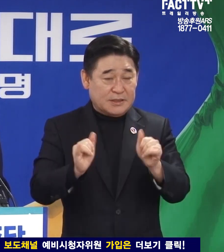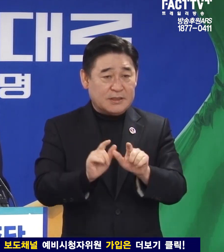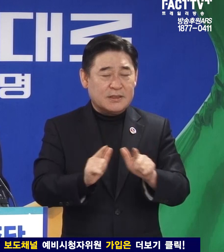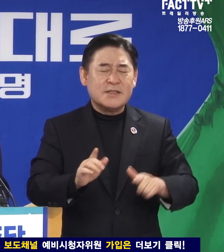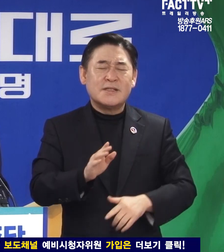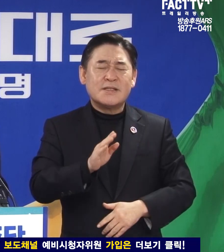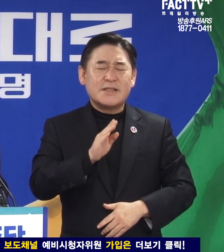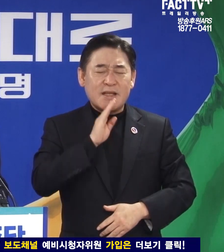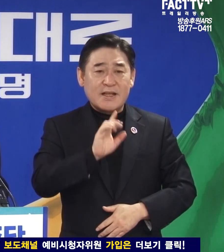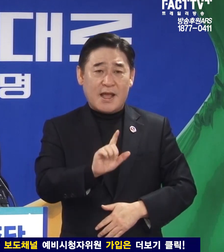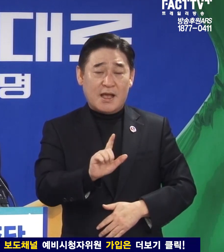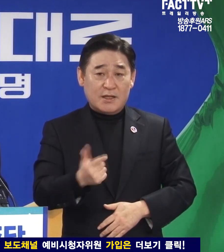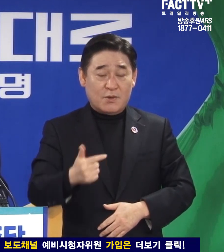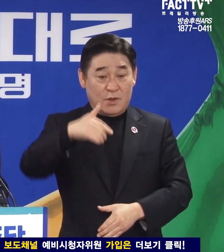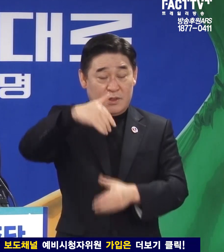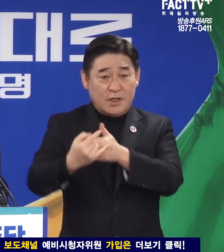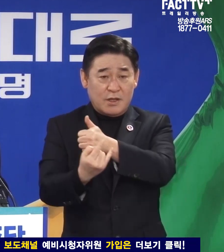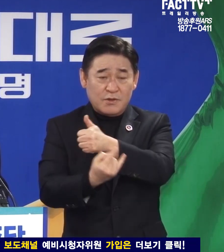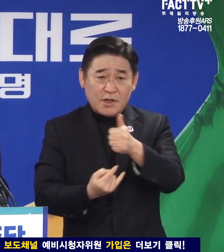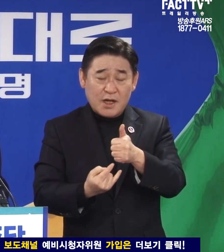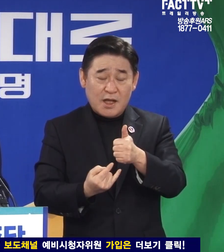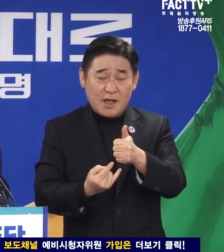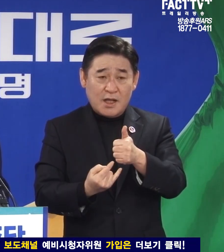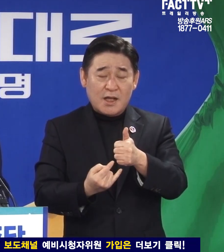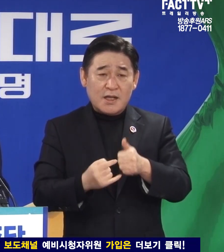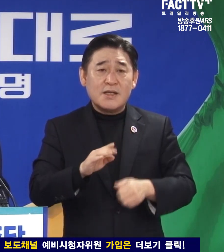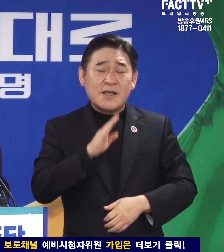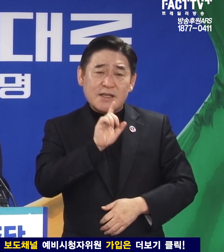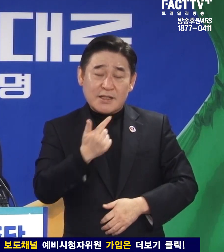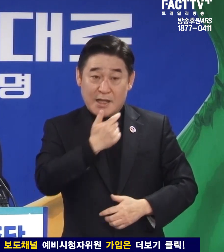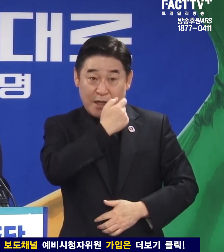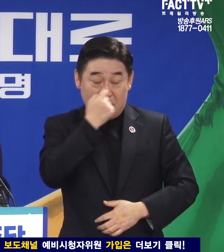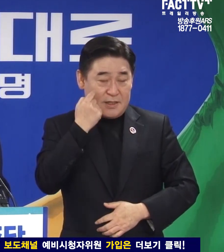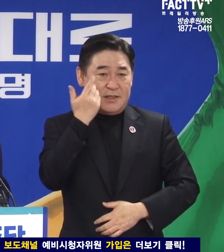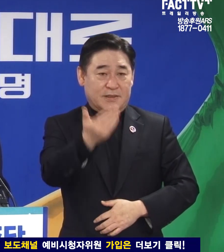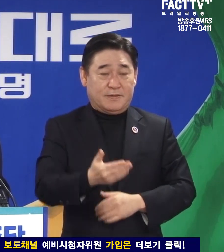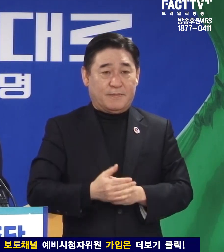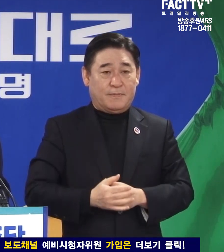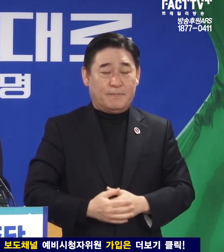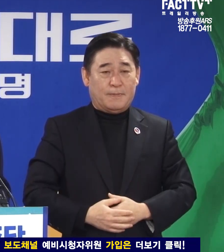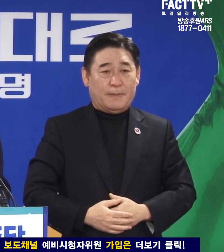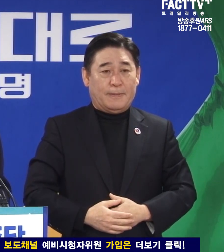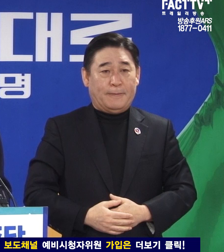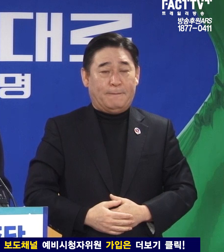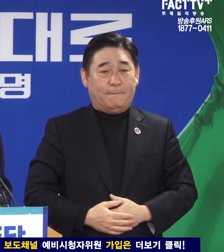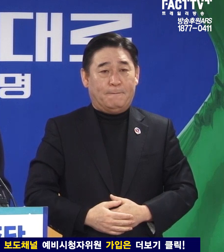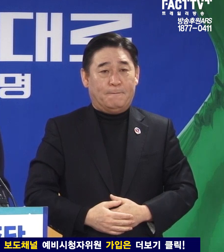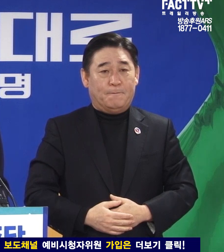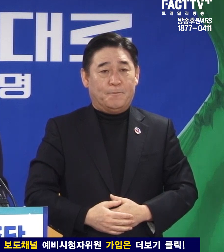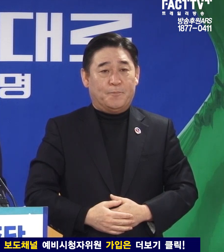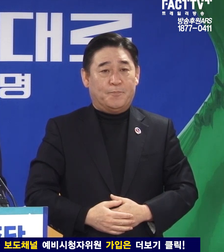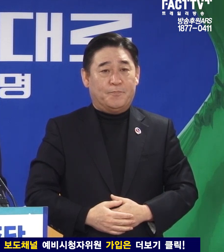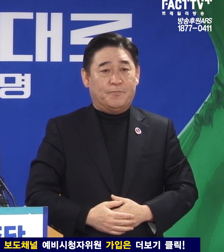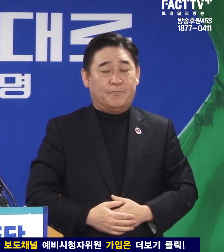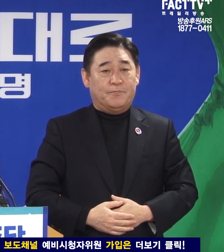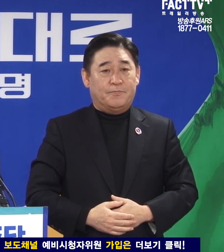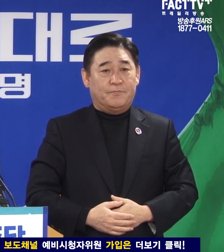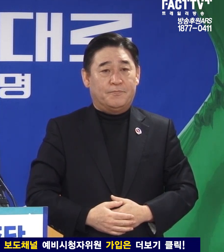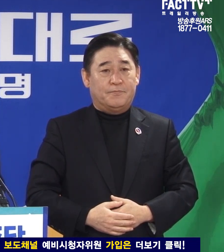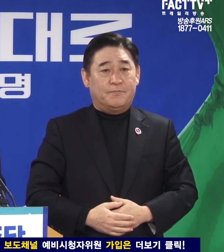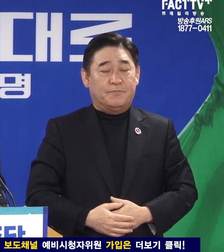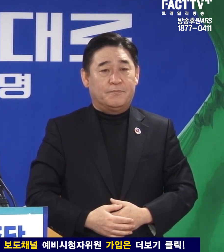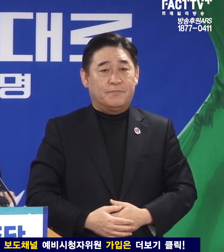이것은 사실이 아니고 선대위가 사실이 아니라는 것을 확인시켜드린다는 점을 분명히 말씀드리겠습니다.